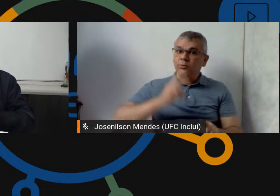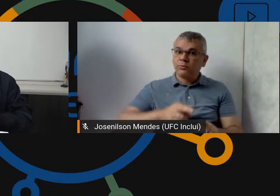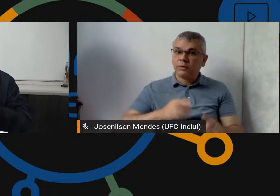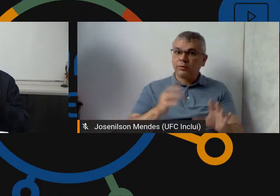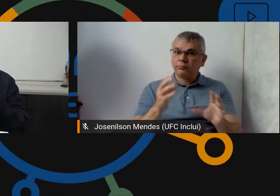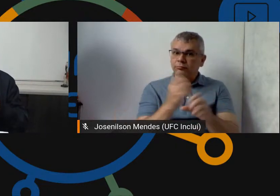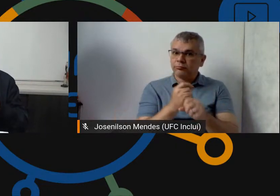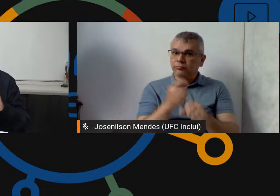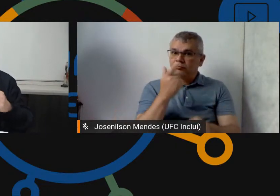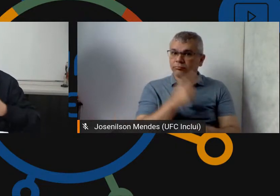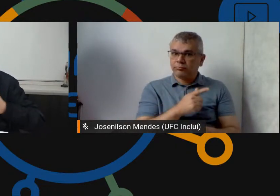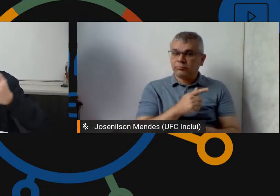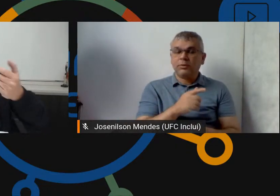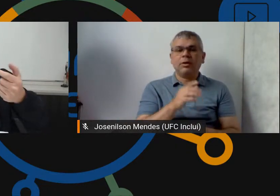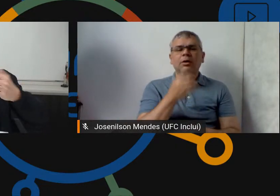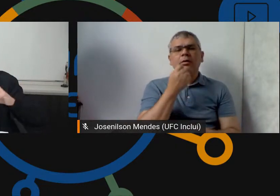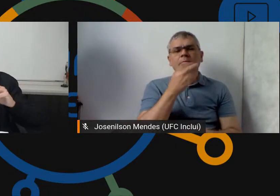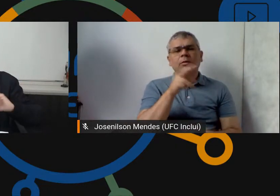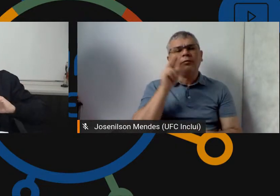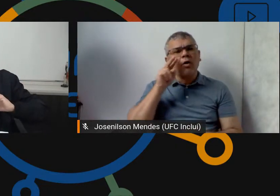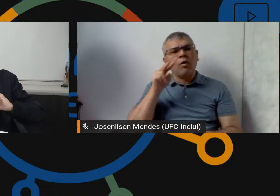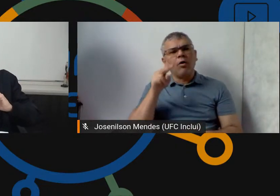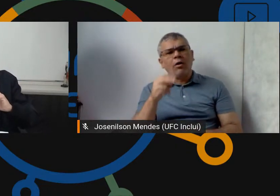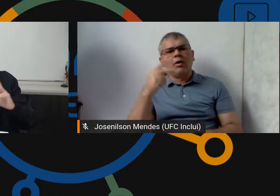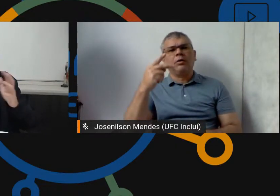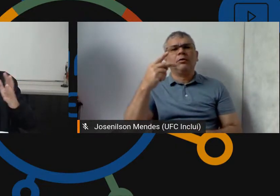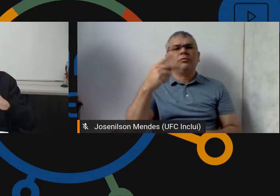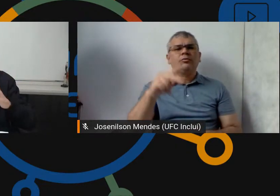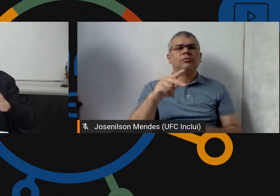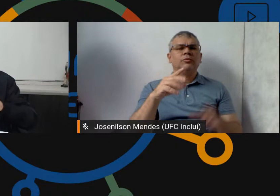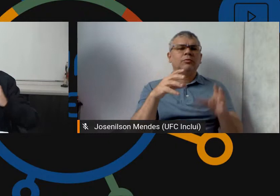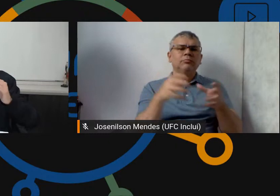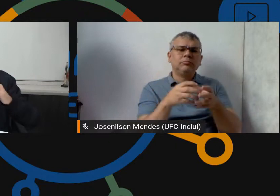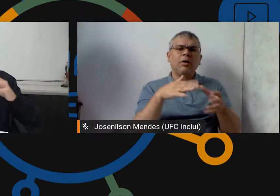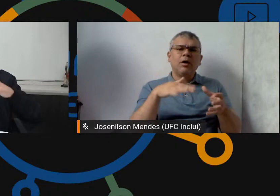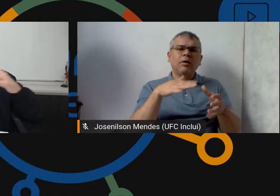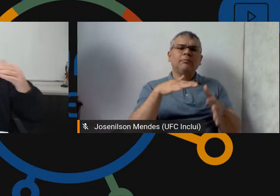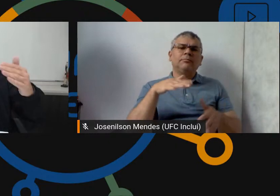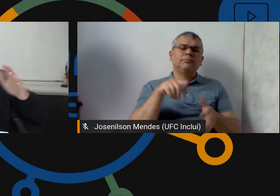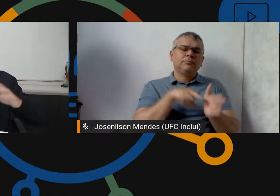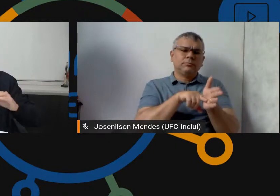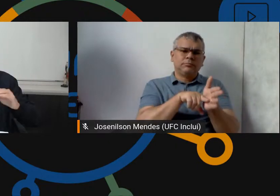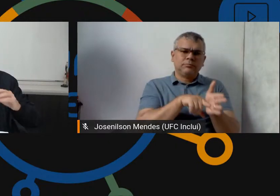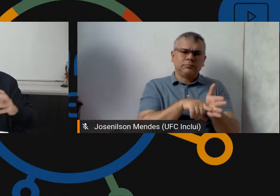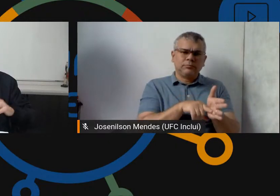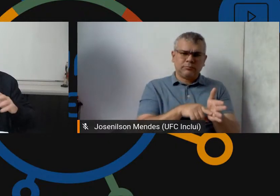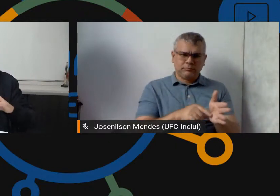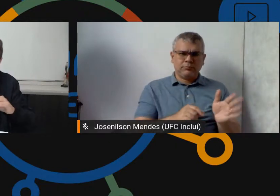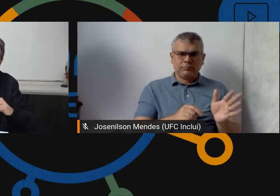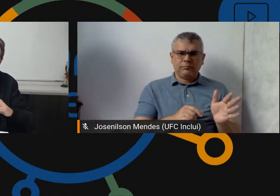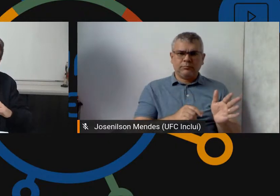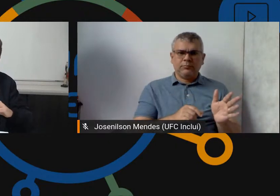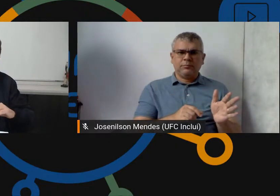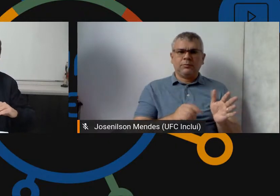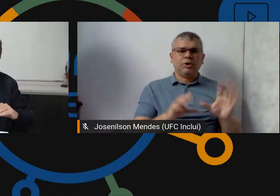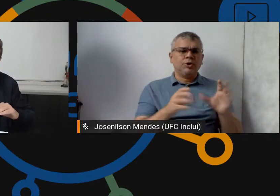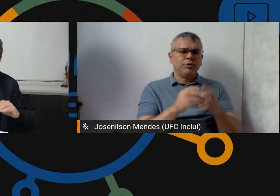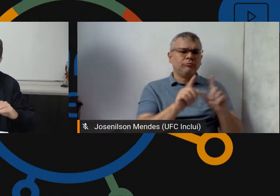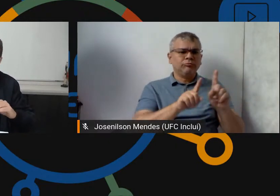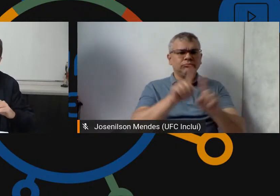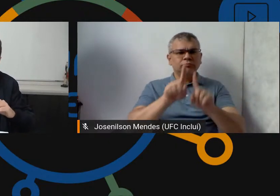sua especialidade. Nesta métrica, ou nesse conjunto de métricas, minha especialidade está como? Tem revistas desde